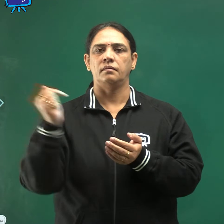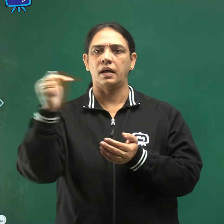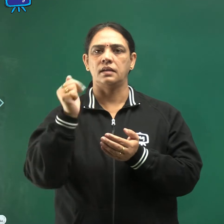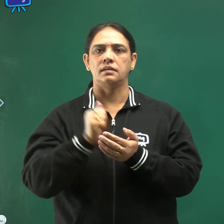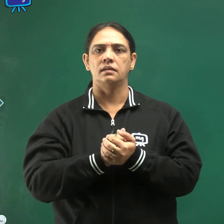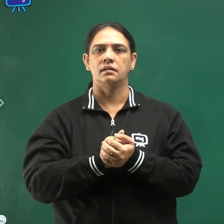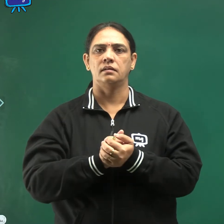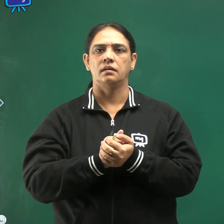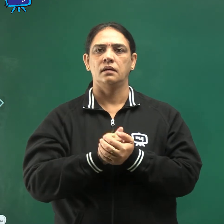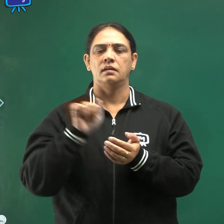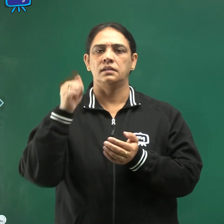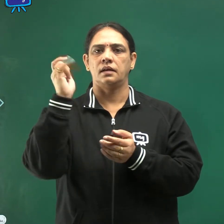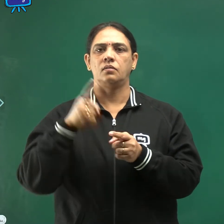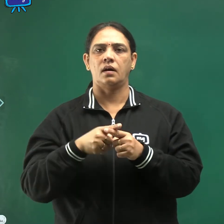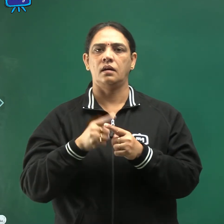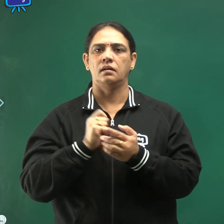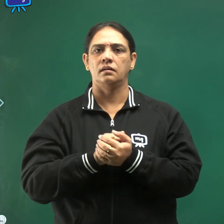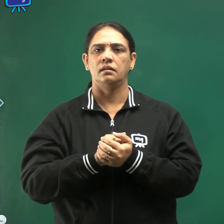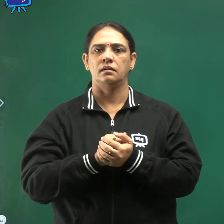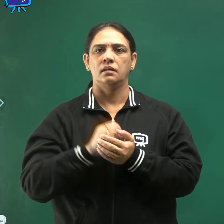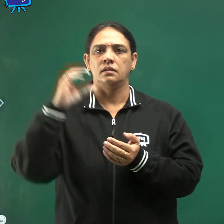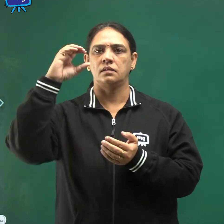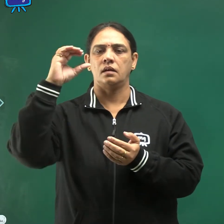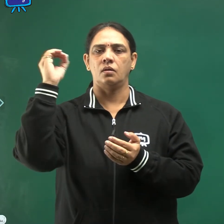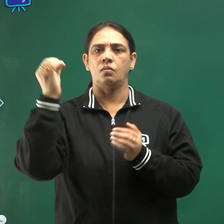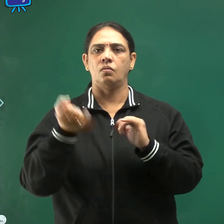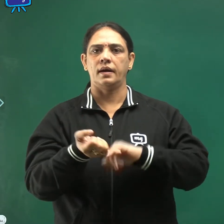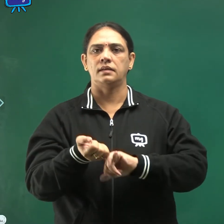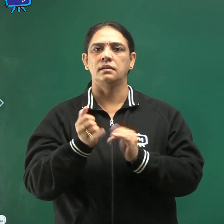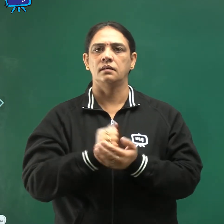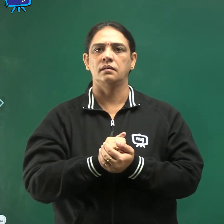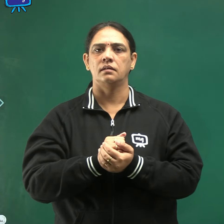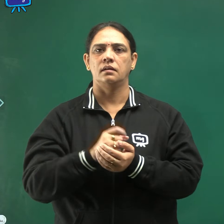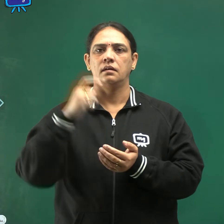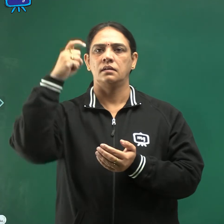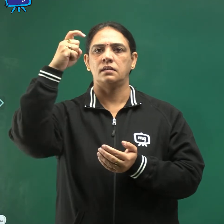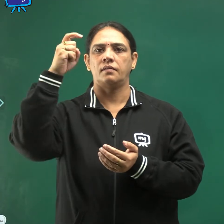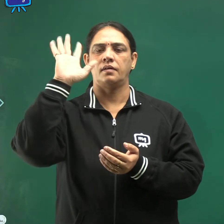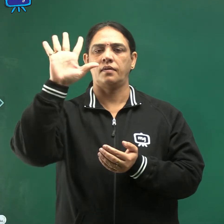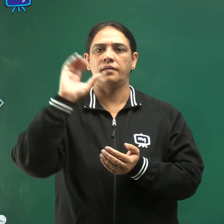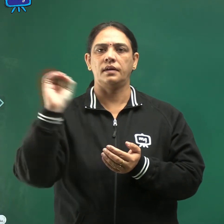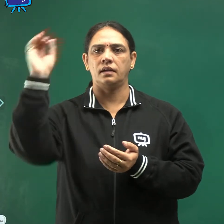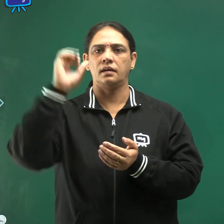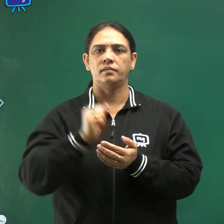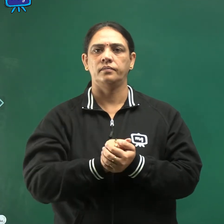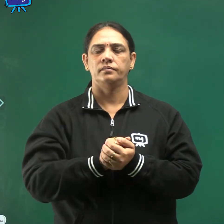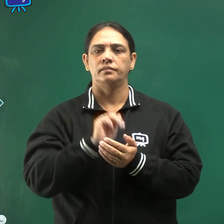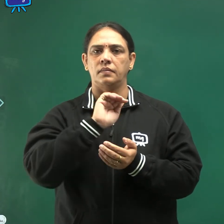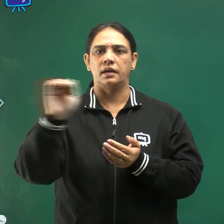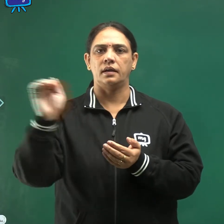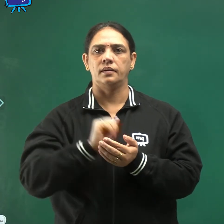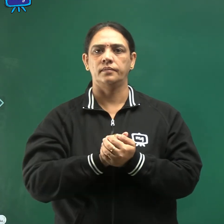माइनस 6 गुणा कॉस 75 डिग्री